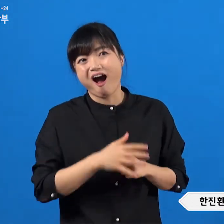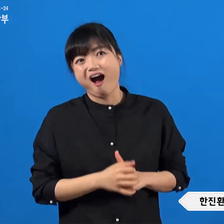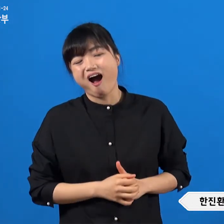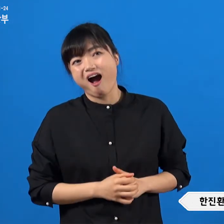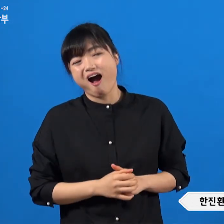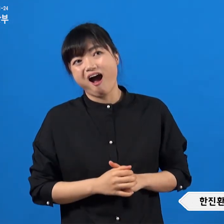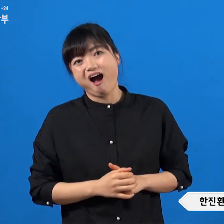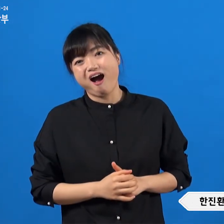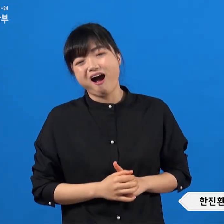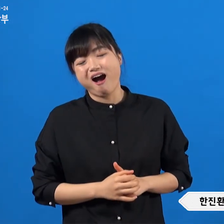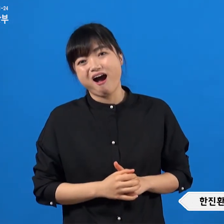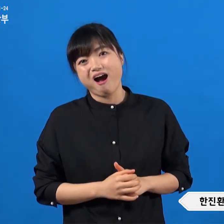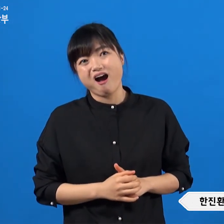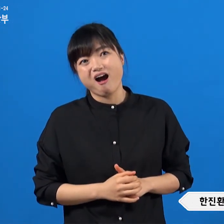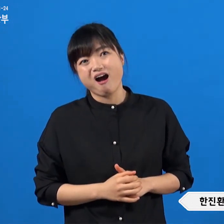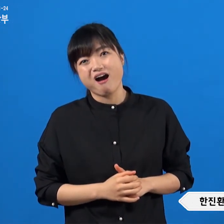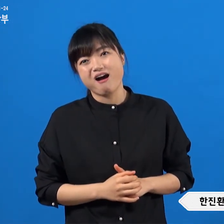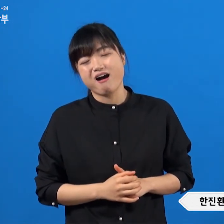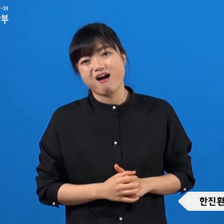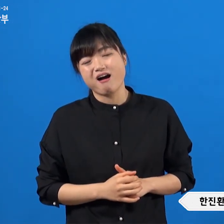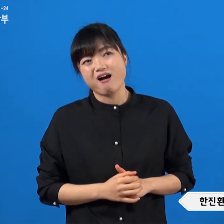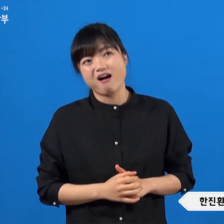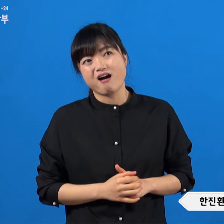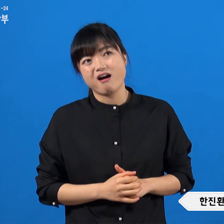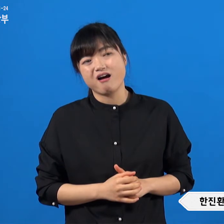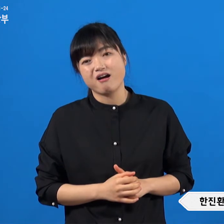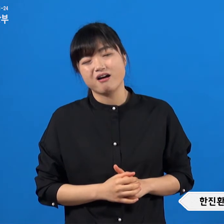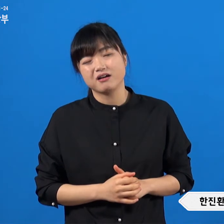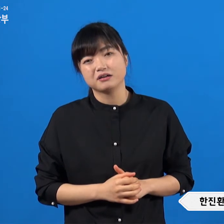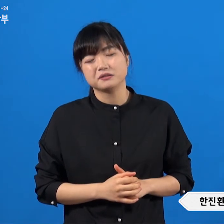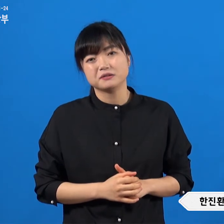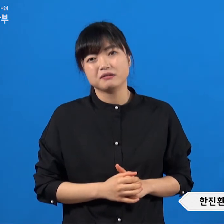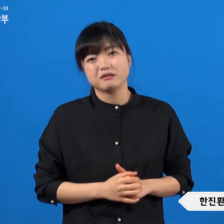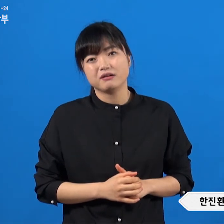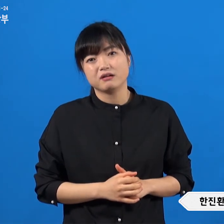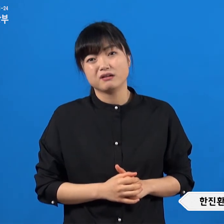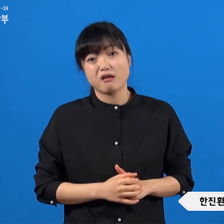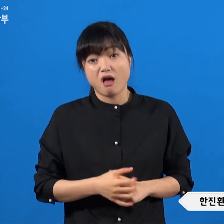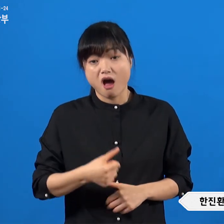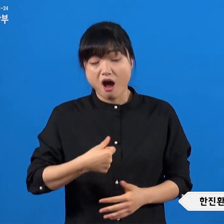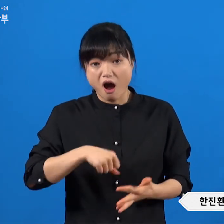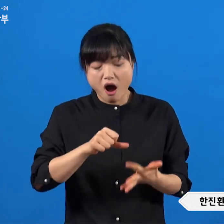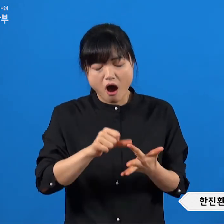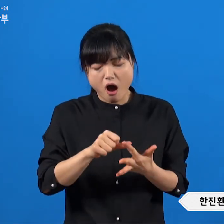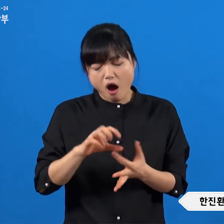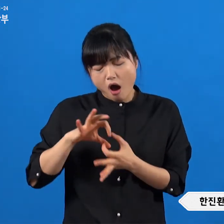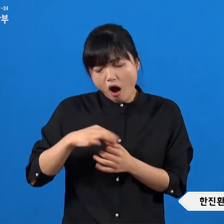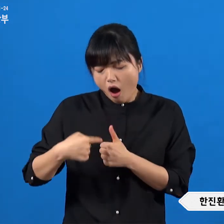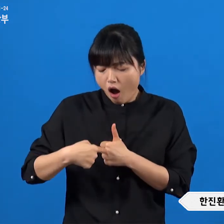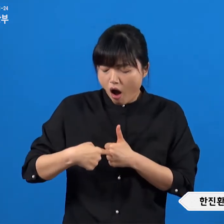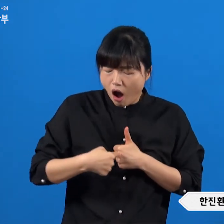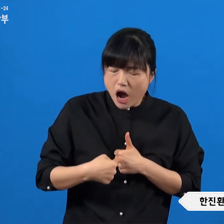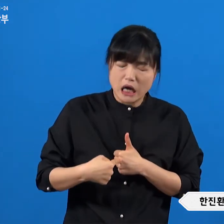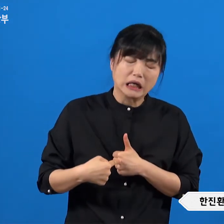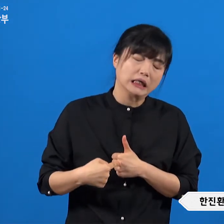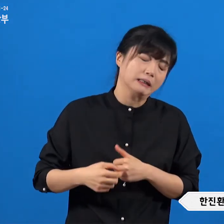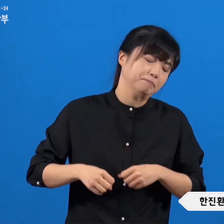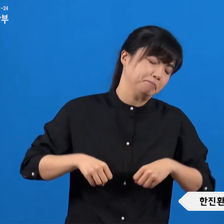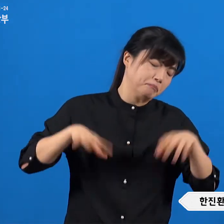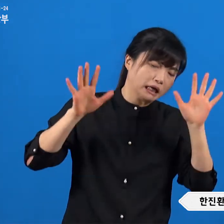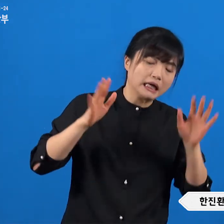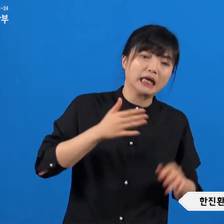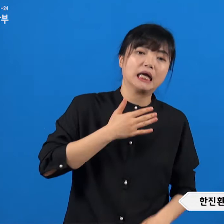아버지에게 유산을 내놓으라고 윽박지르는 것입니다. 아들이 하도 그러니까 자식 이기는 부모